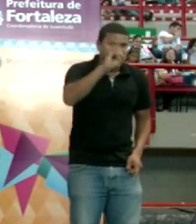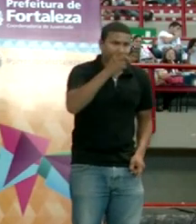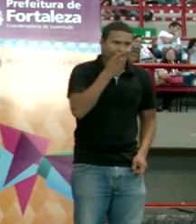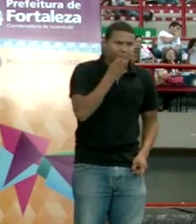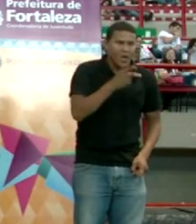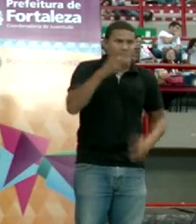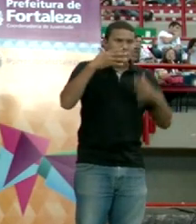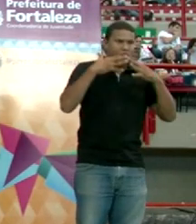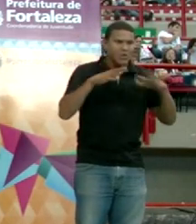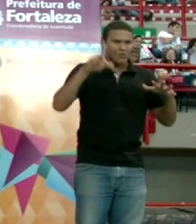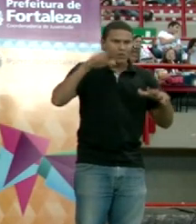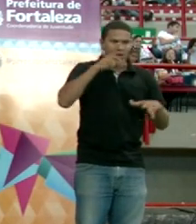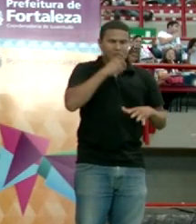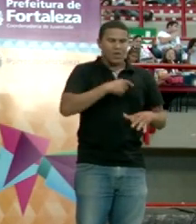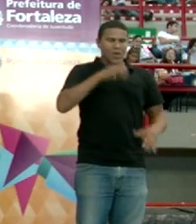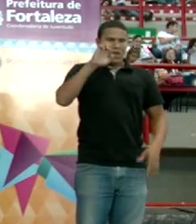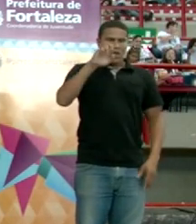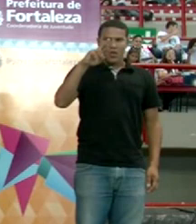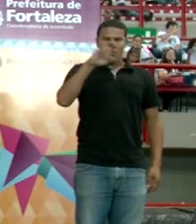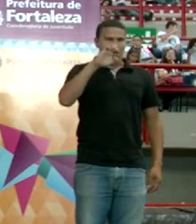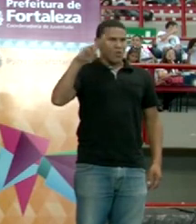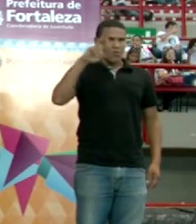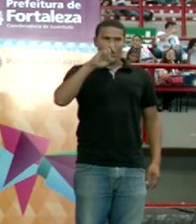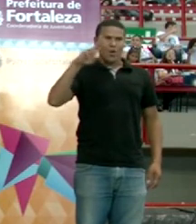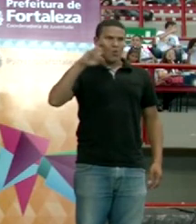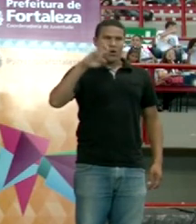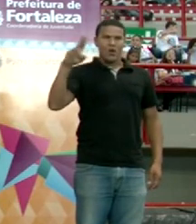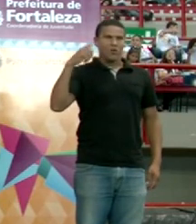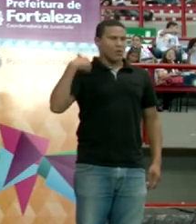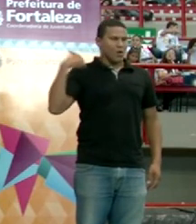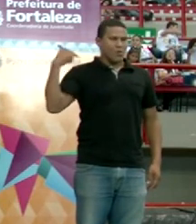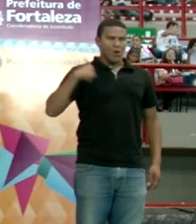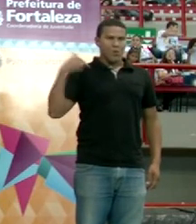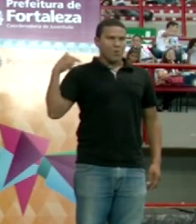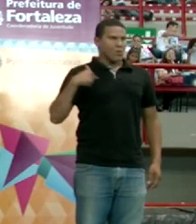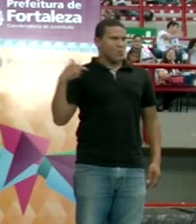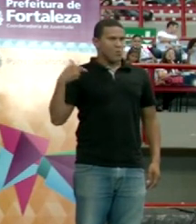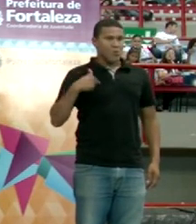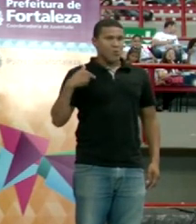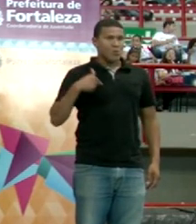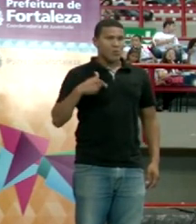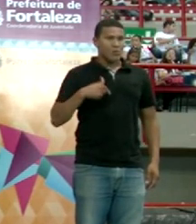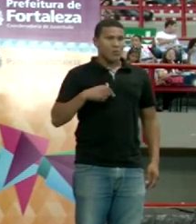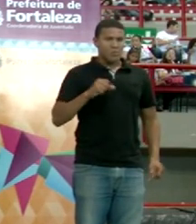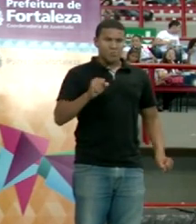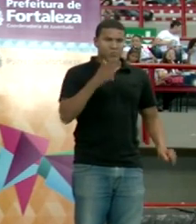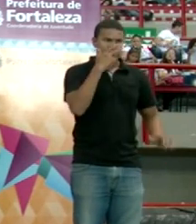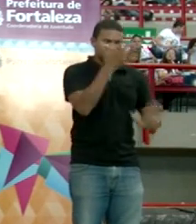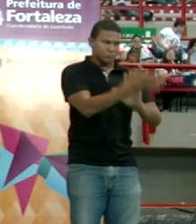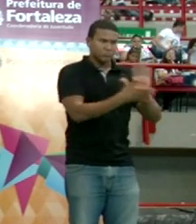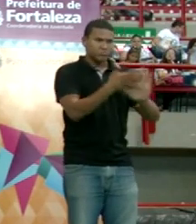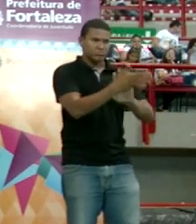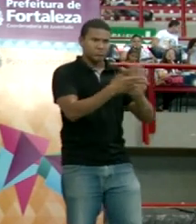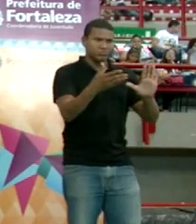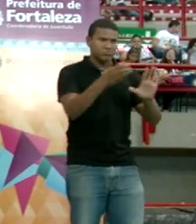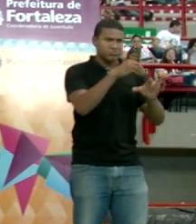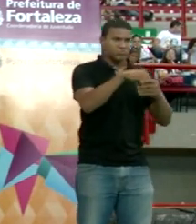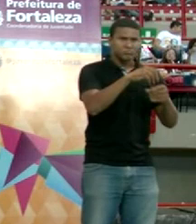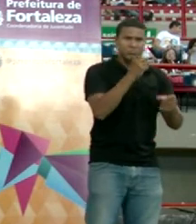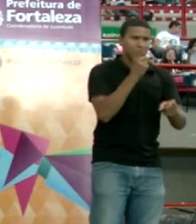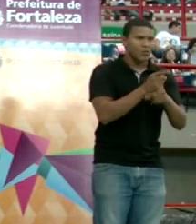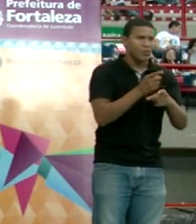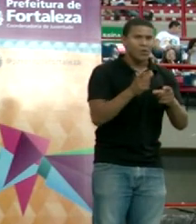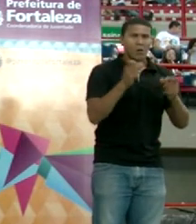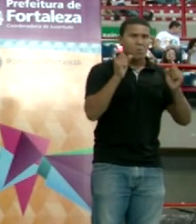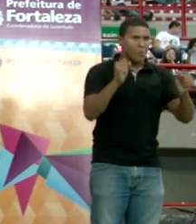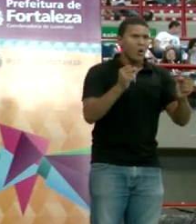naturalmente esse destaque da primeira pessoa. Então você pode encontrar isso em qualquer tipo de texto. Pode encontrar